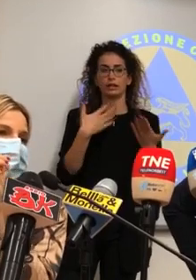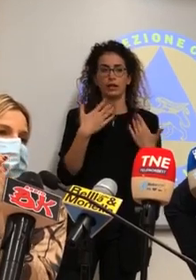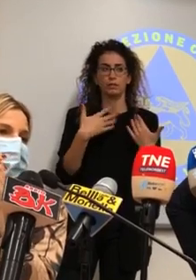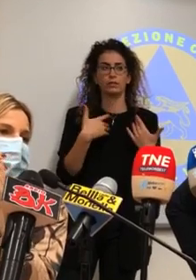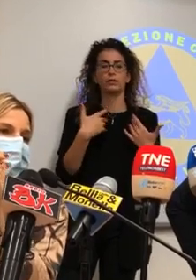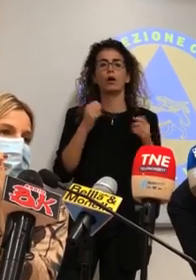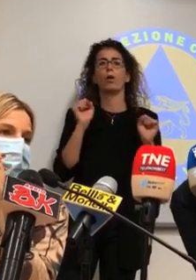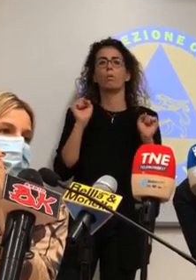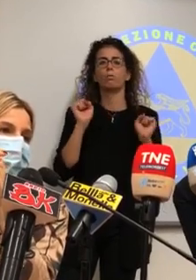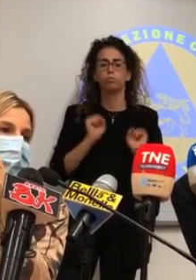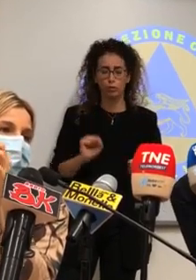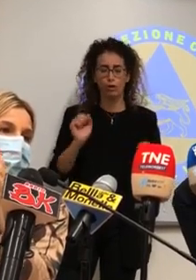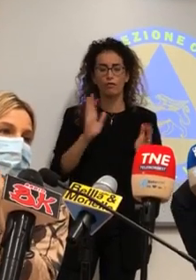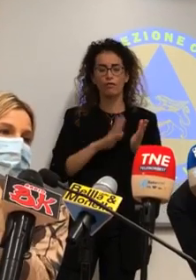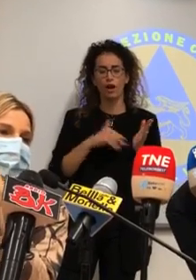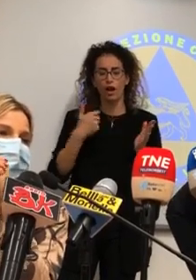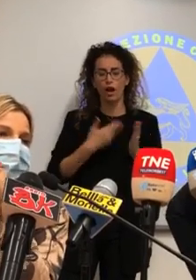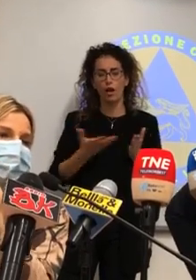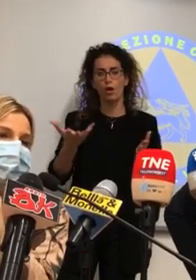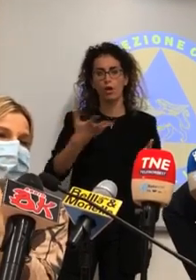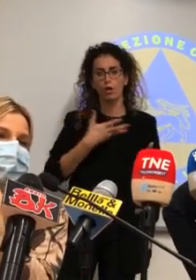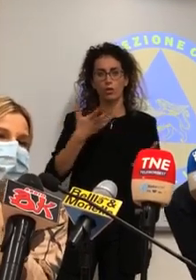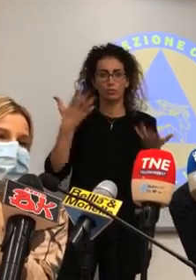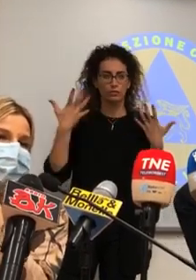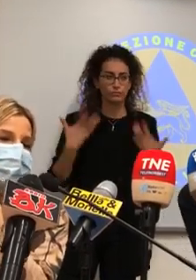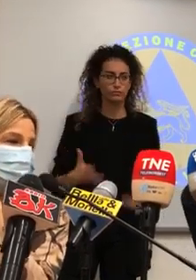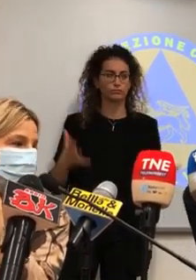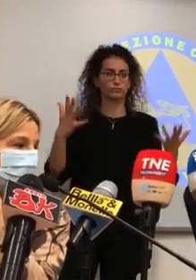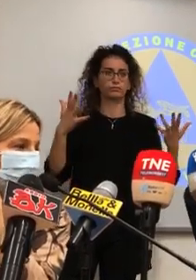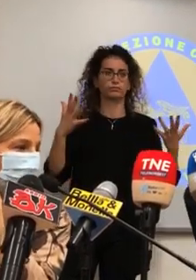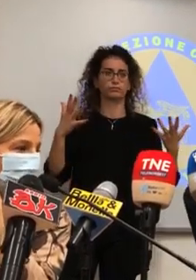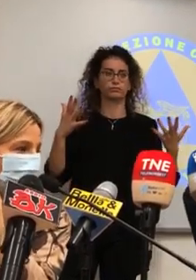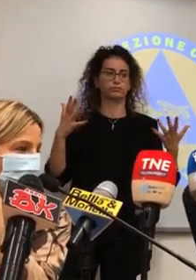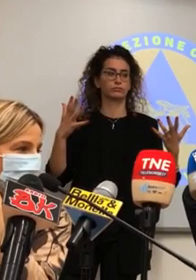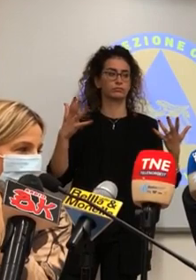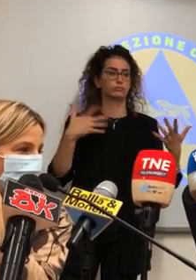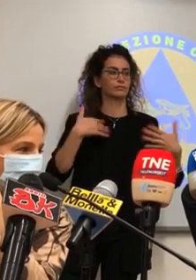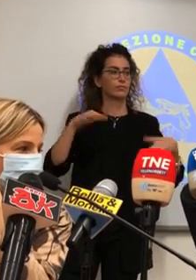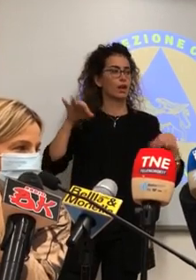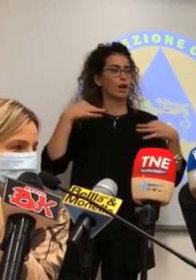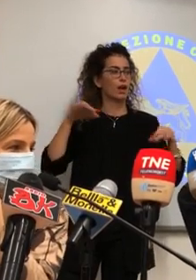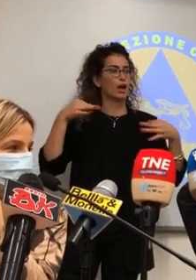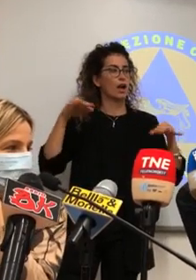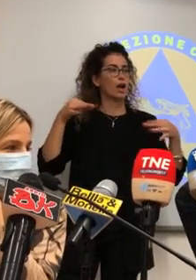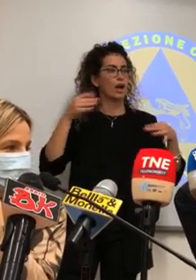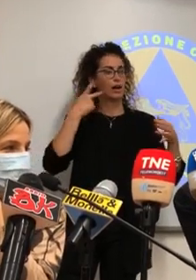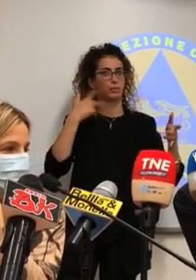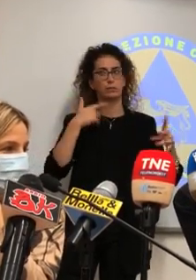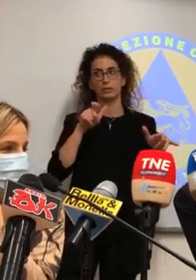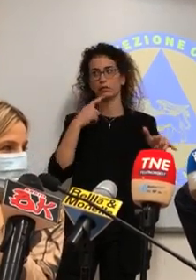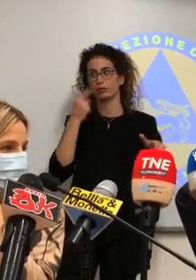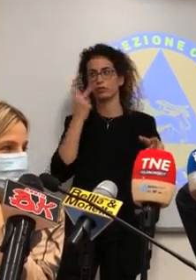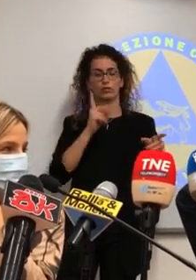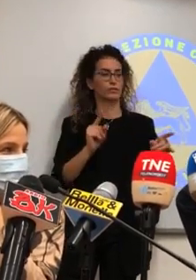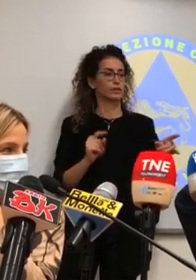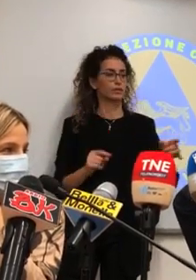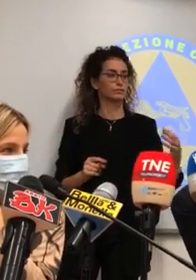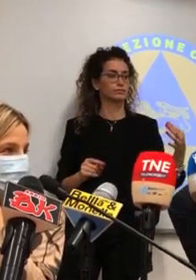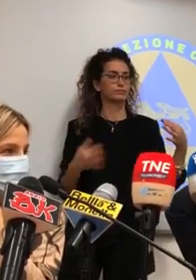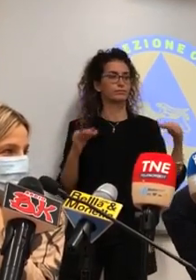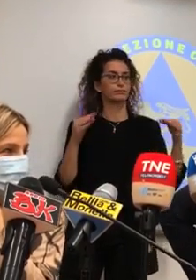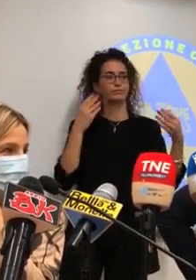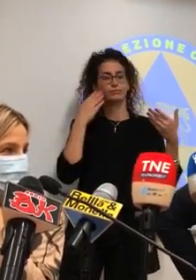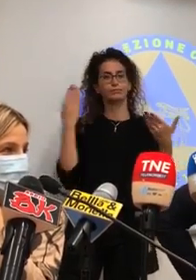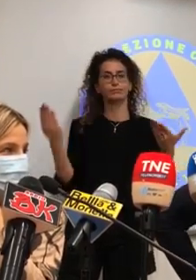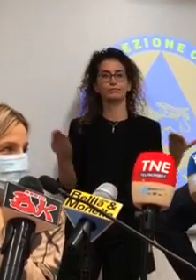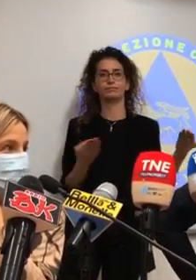validi. Finalmente è finita anche questa discussione. Facciamo vedere il pezzo di carta, adesso lo vediamo per vero. Eccolo qua,